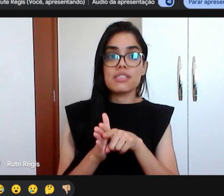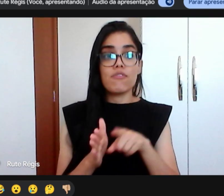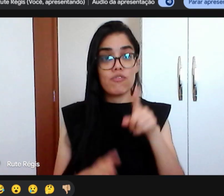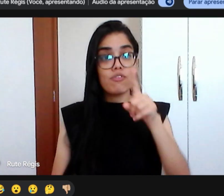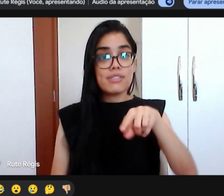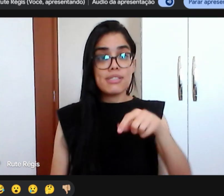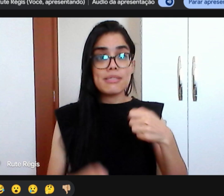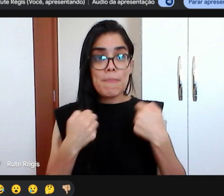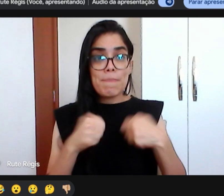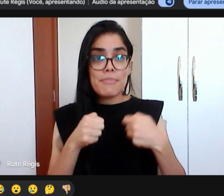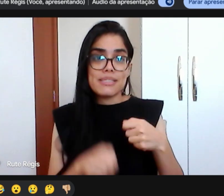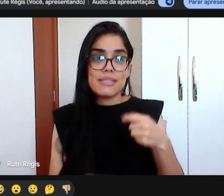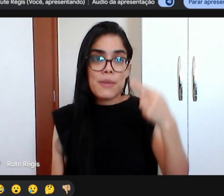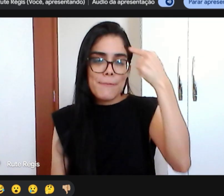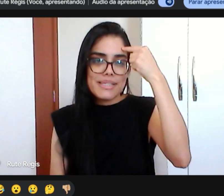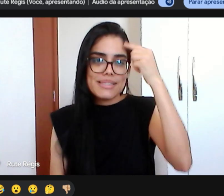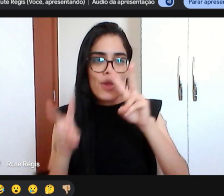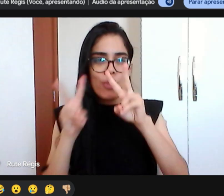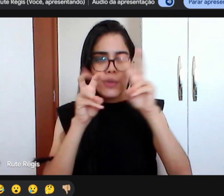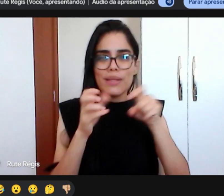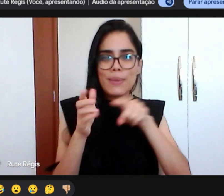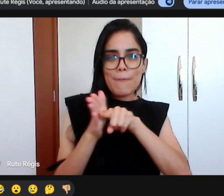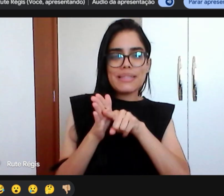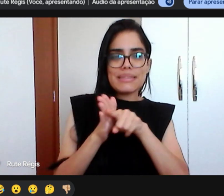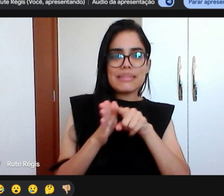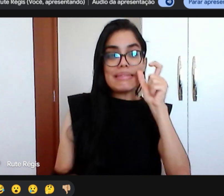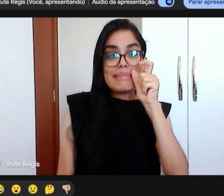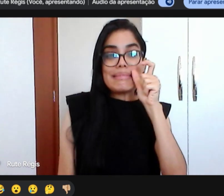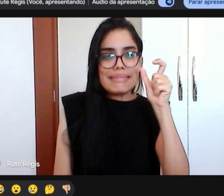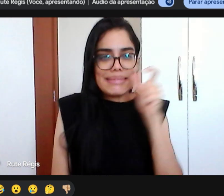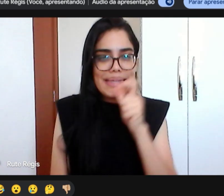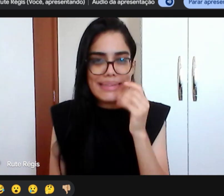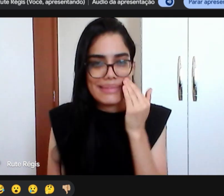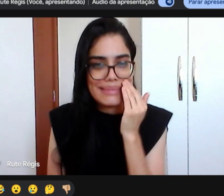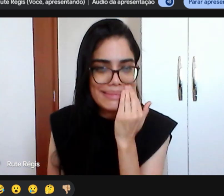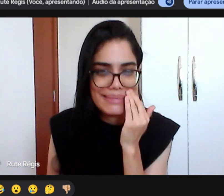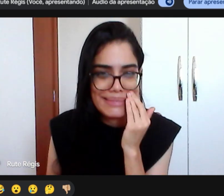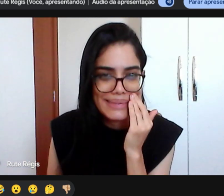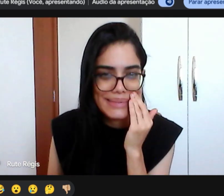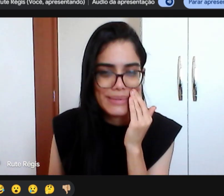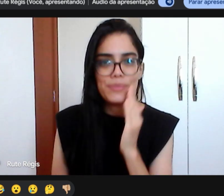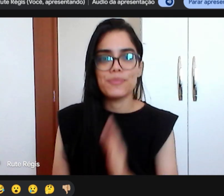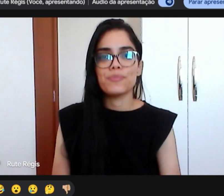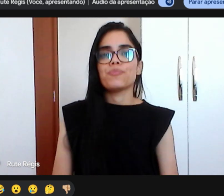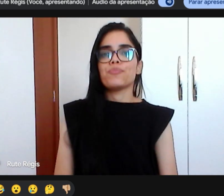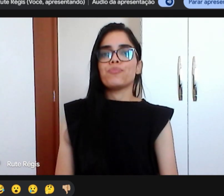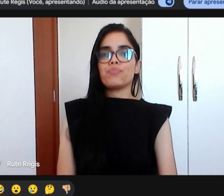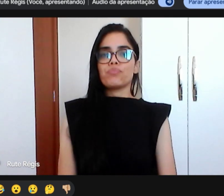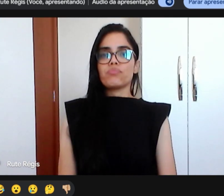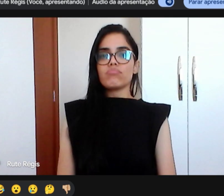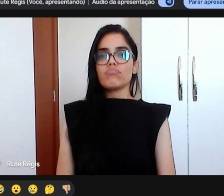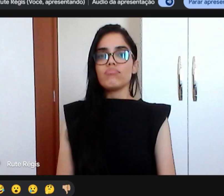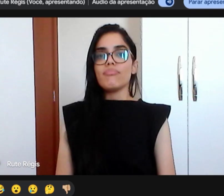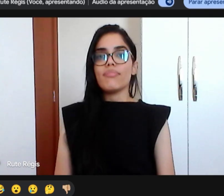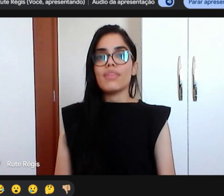dizer, nossa, interessante essa pesquisa aqui. Então pensem no título, tá certo?